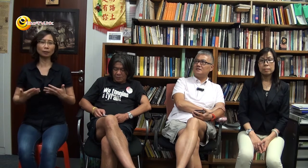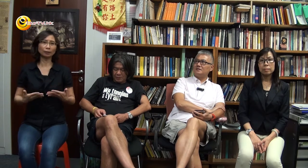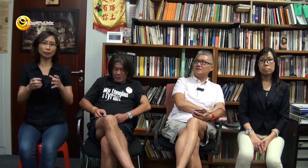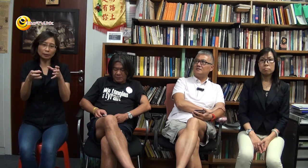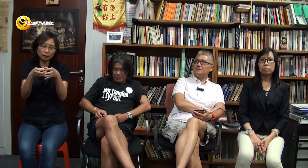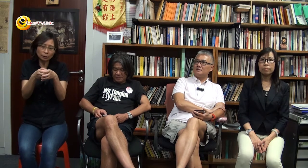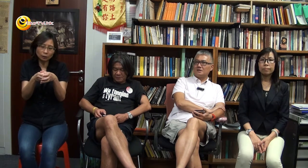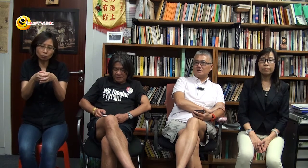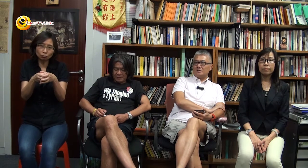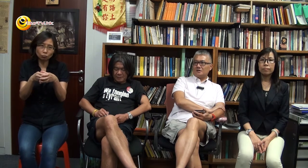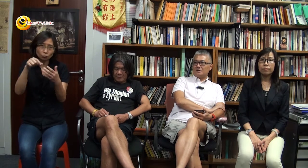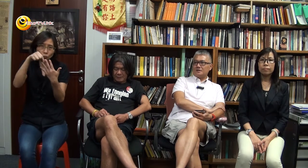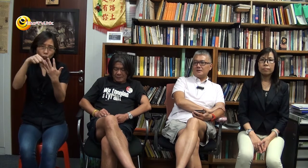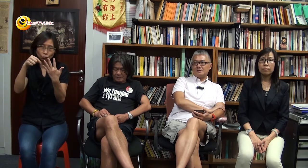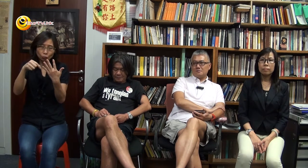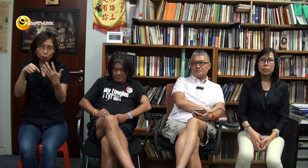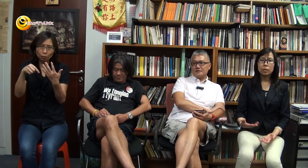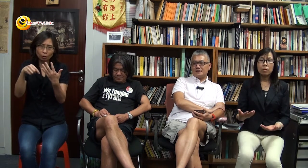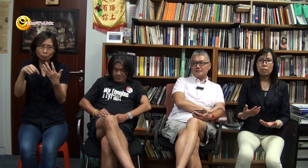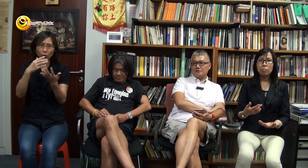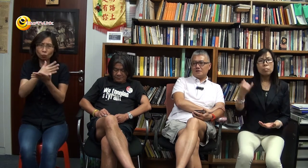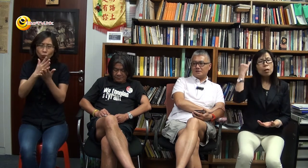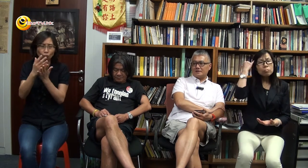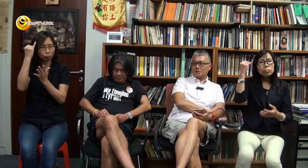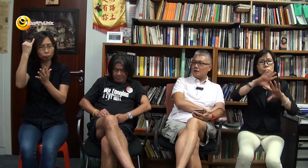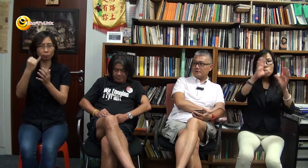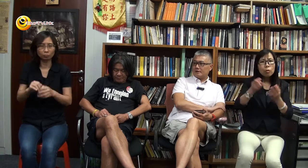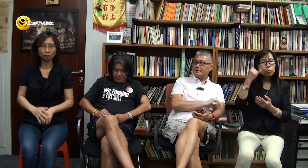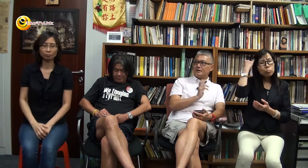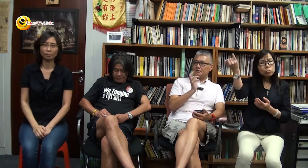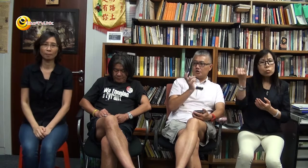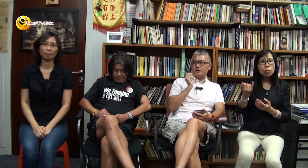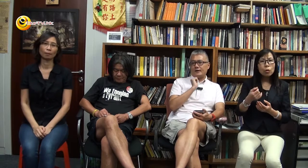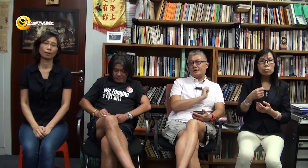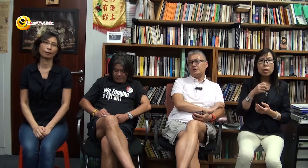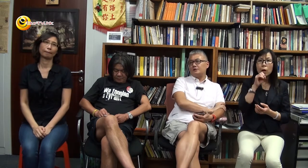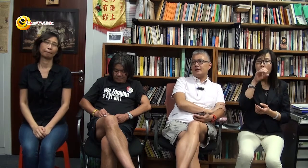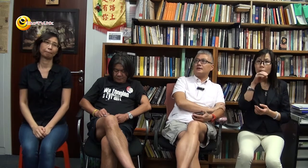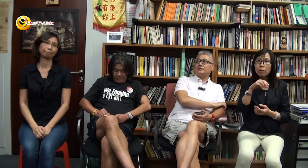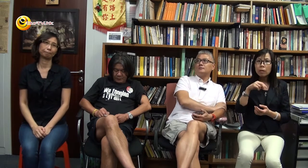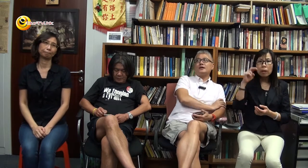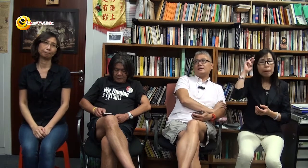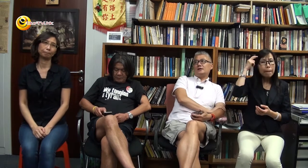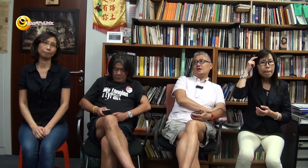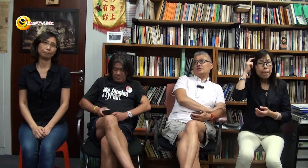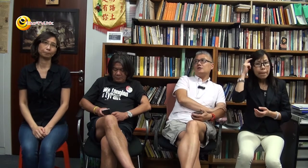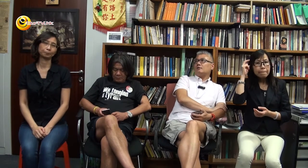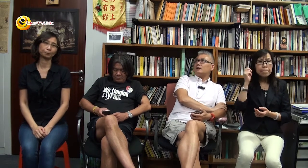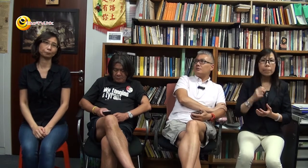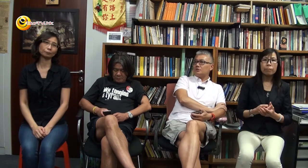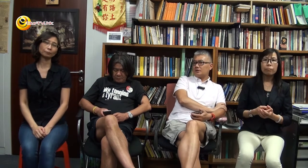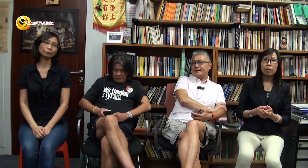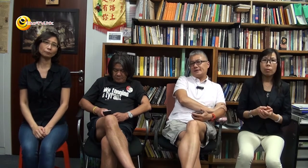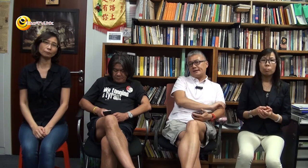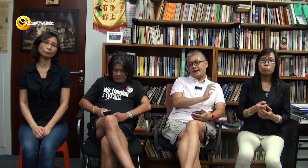我哋乜都唔知嘅嘛。 我諗乜嘢都唔知咧，好可能我哋所講嘅嘢都係一啲揣測或者推測啦。咁但係如果你